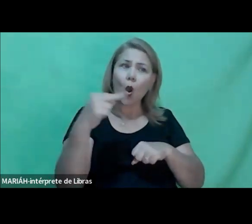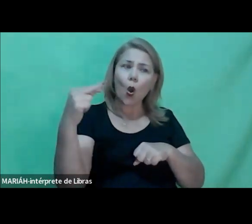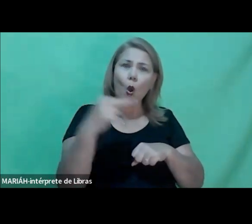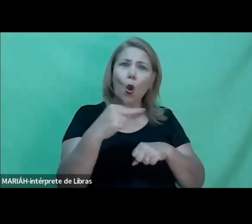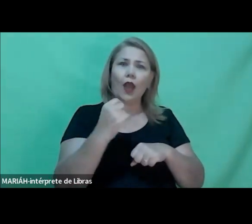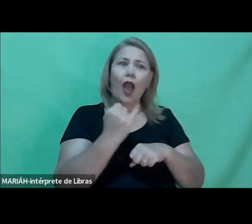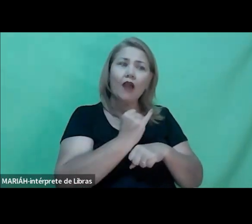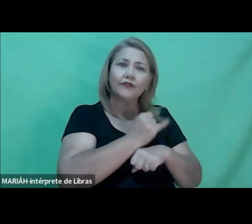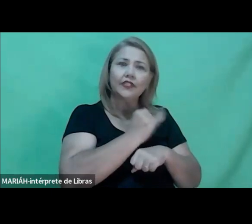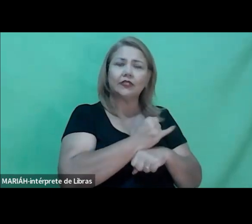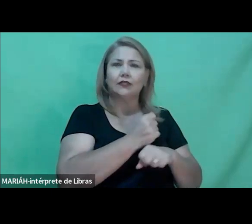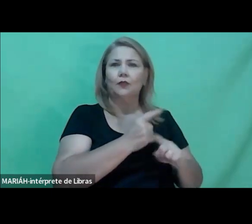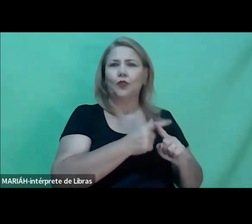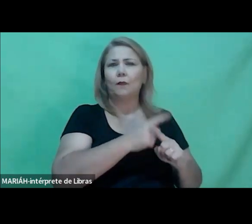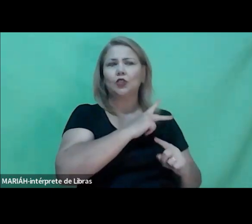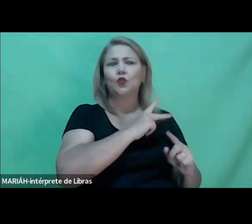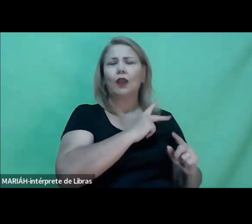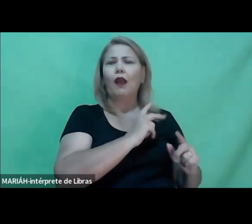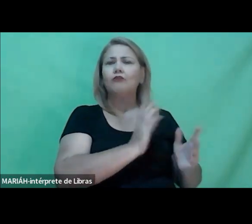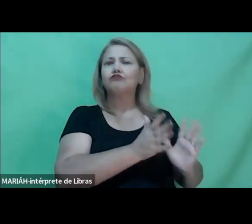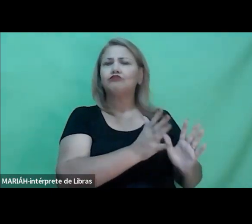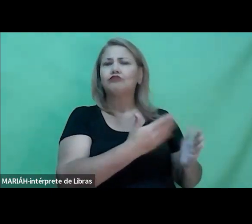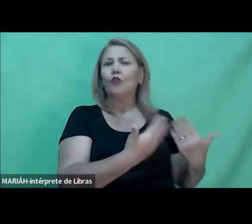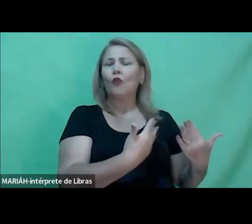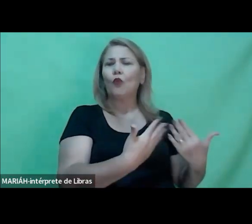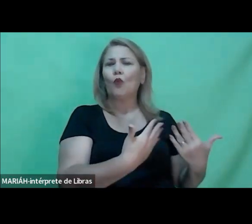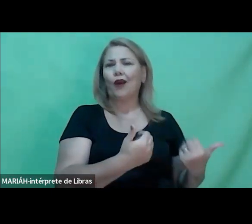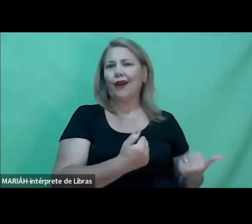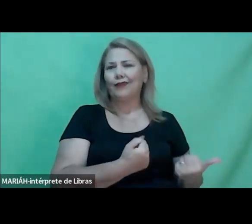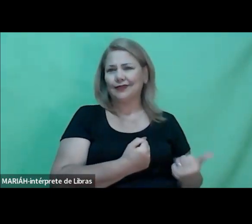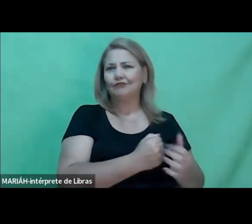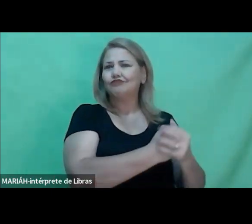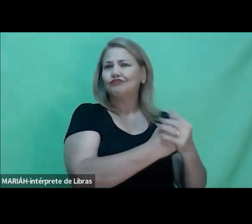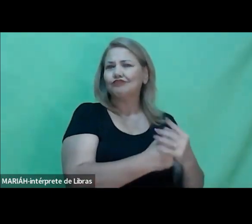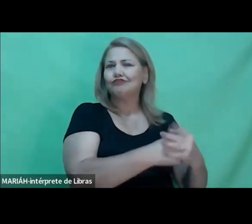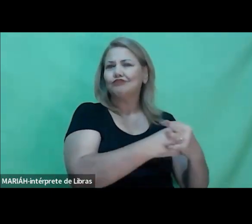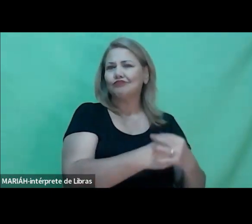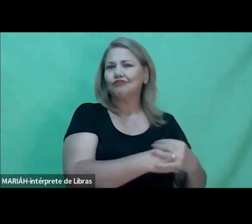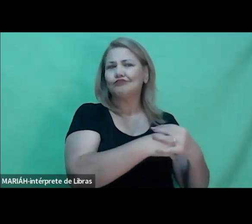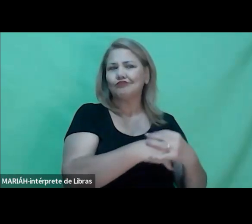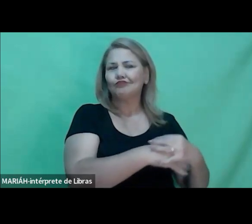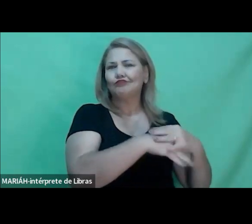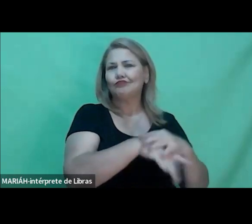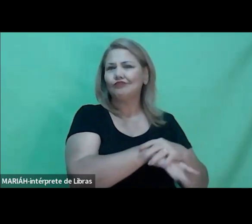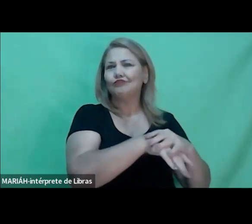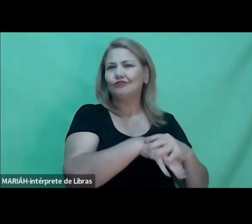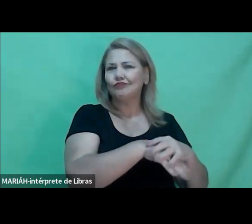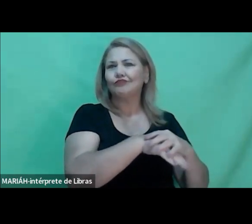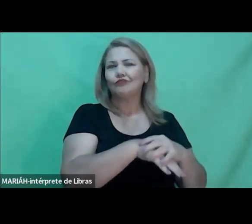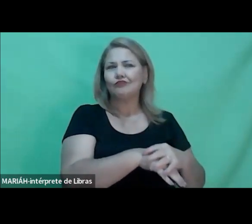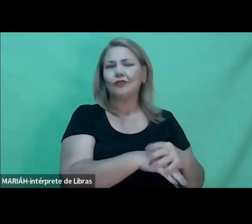otras personas están escuchando sí eh el Por qué de las interrupciones durante